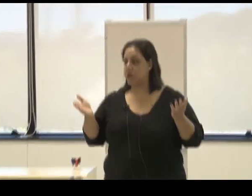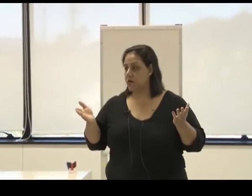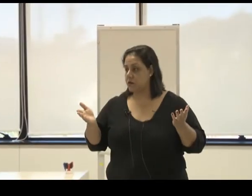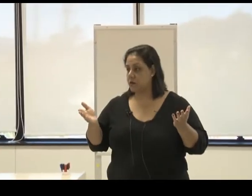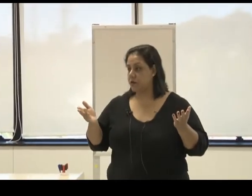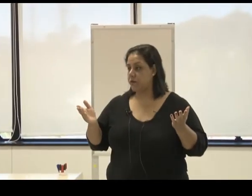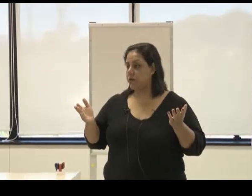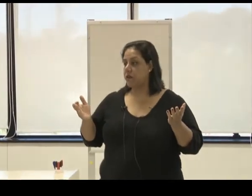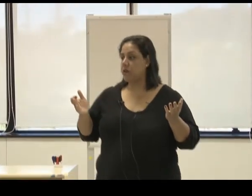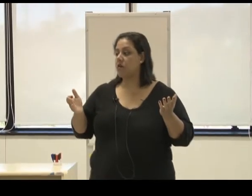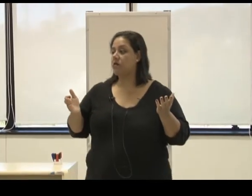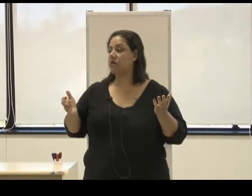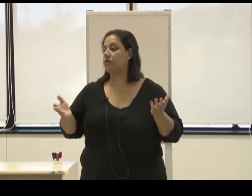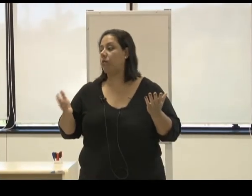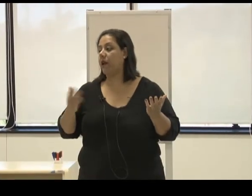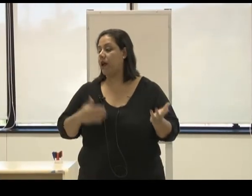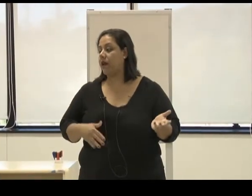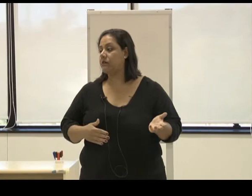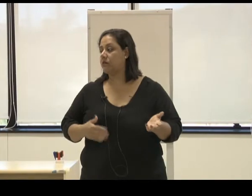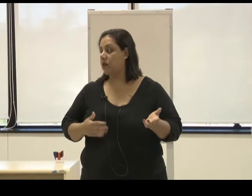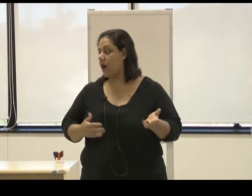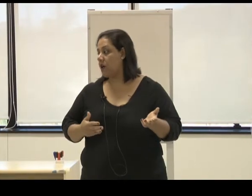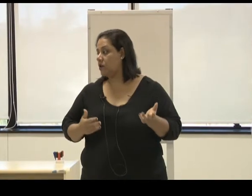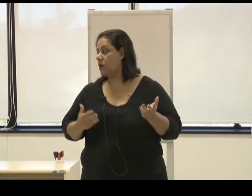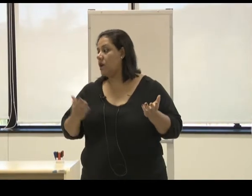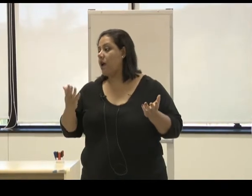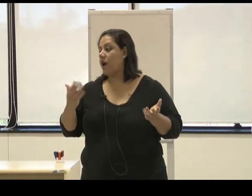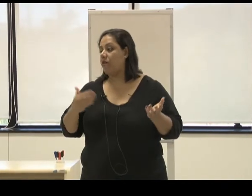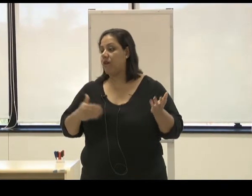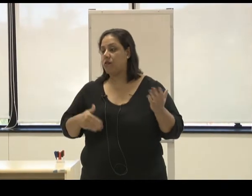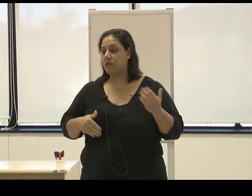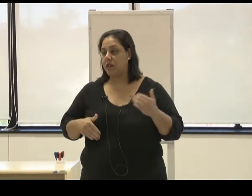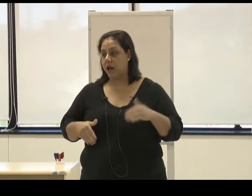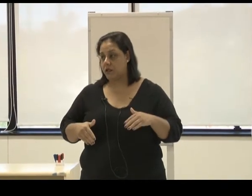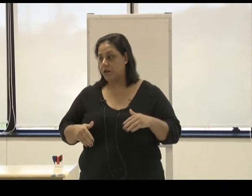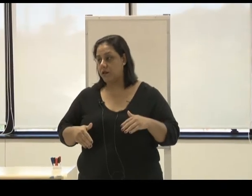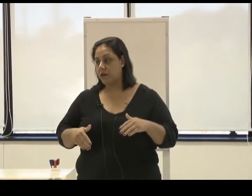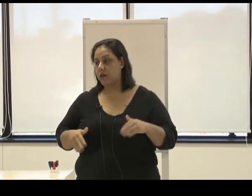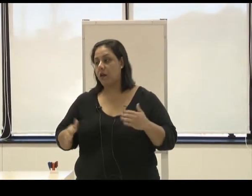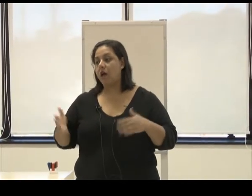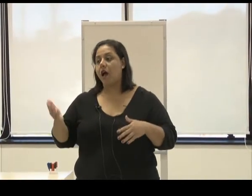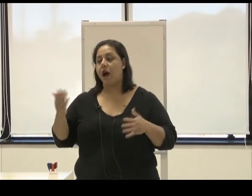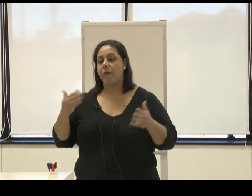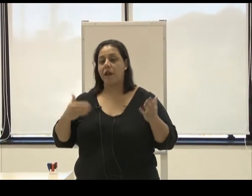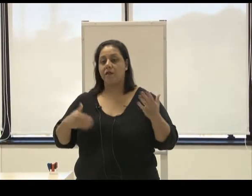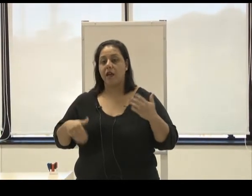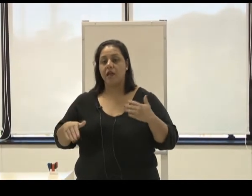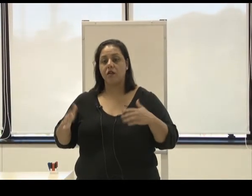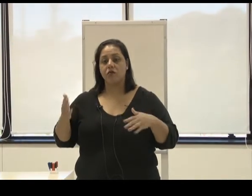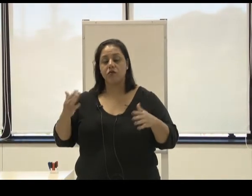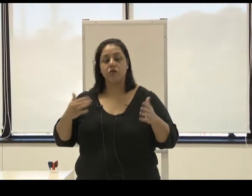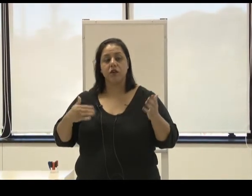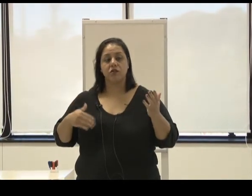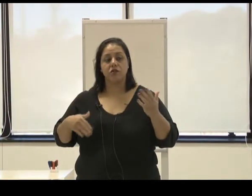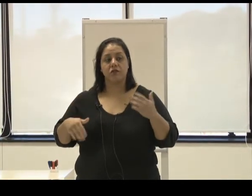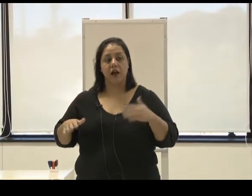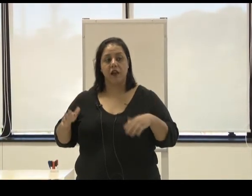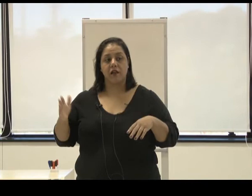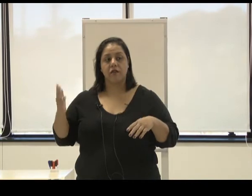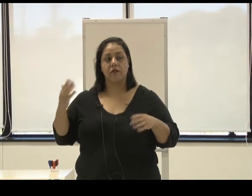línguas. Então, o que vocês vão pegar nessa unidade é velocidade, aprender que tudo que a gente fala tem